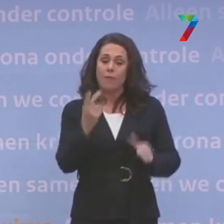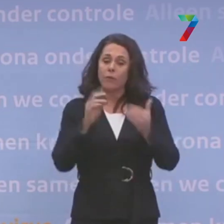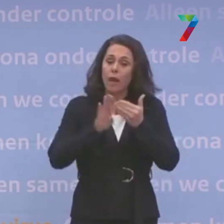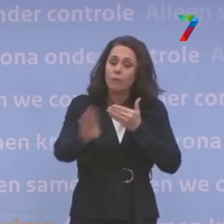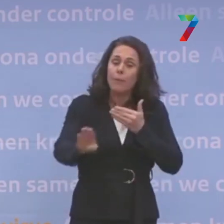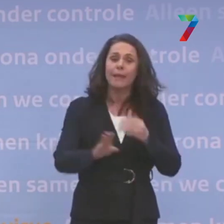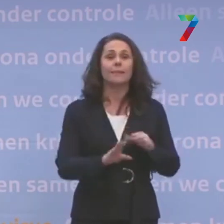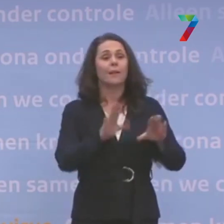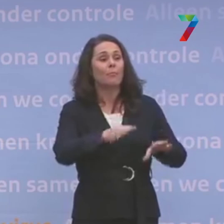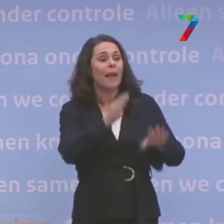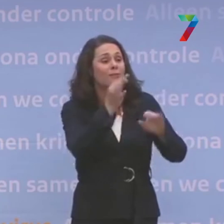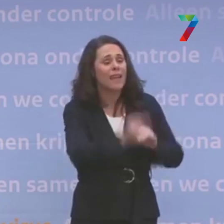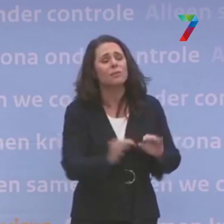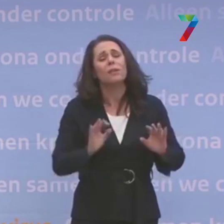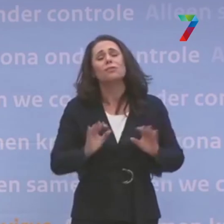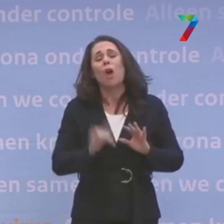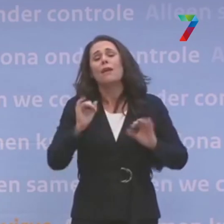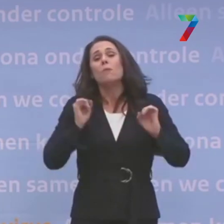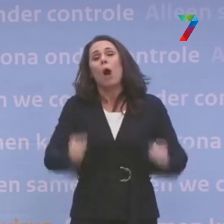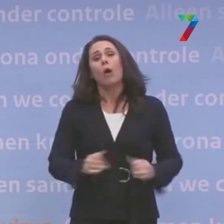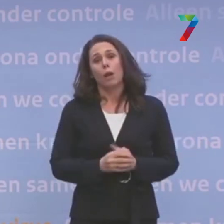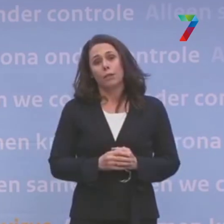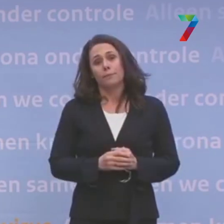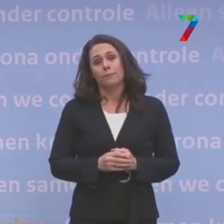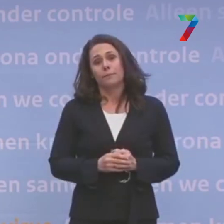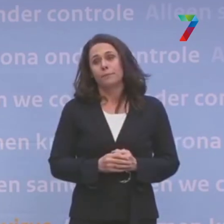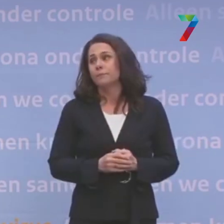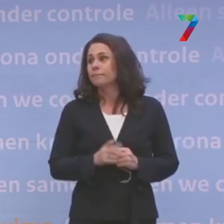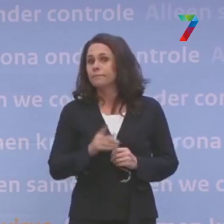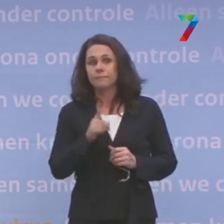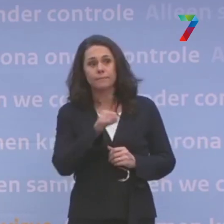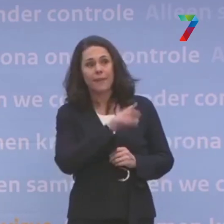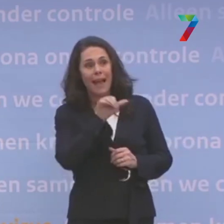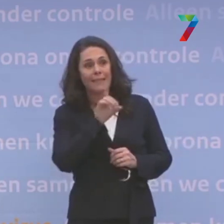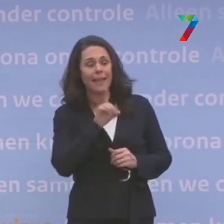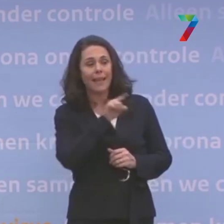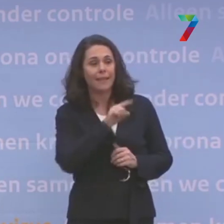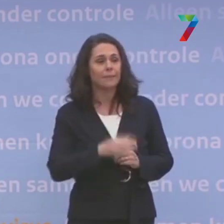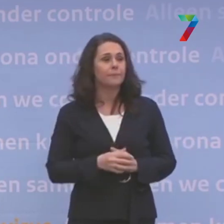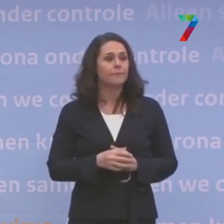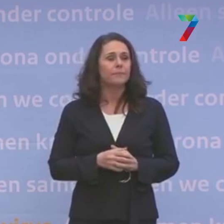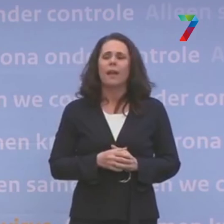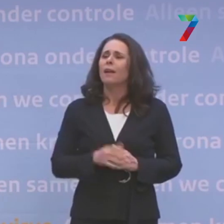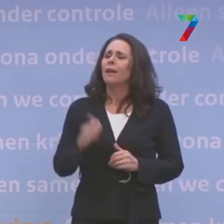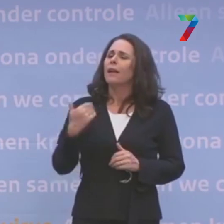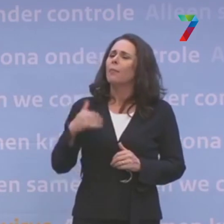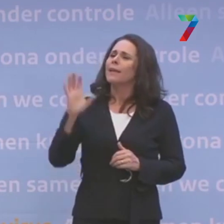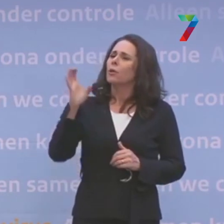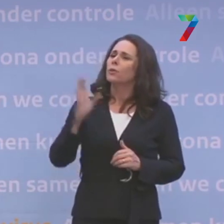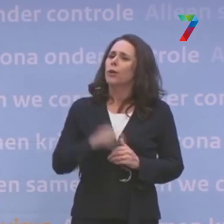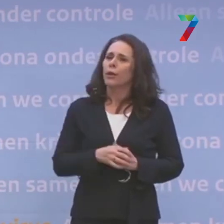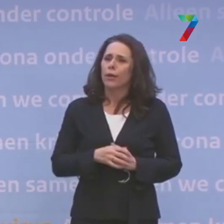zoveel mogelijk thuis, blijf überhaupt zoveel mogelijk thuis. Okay, we gaan naar het AD. En Meneer Rutte, er